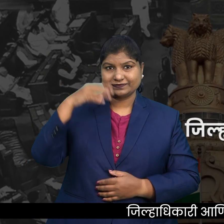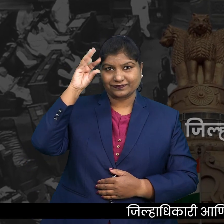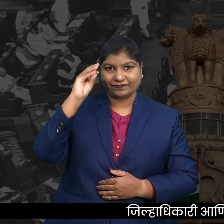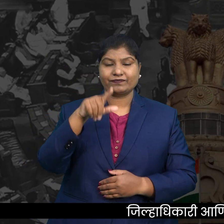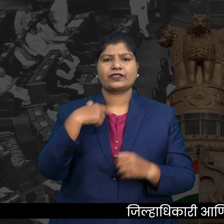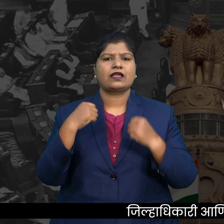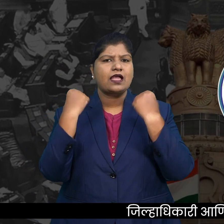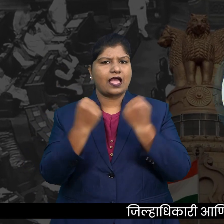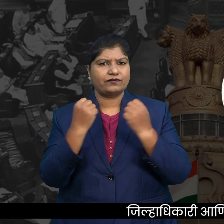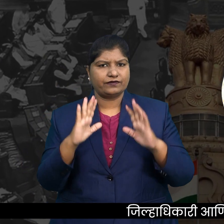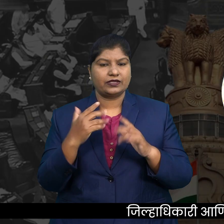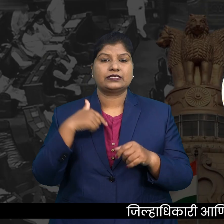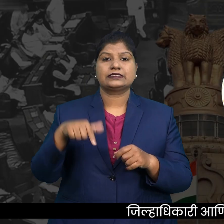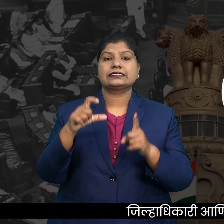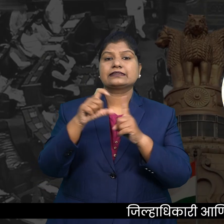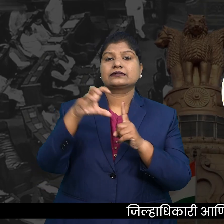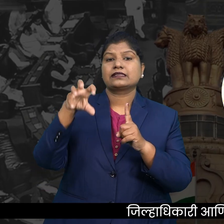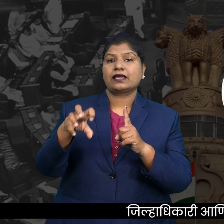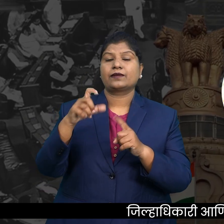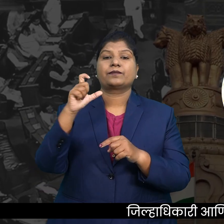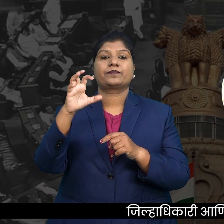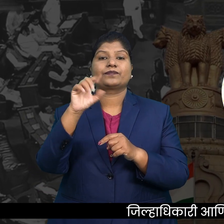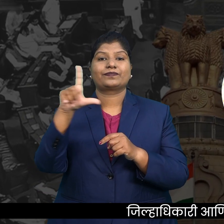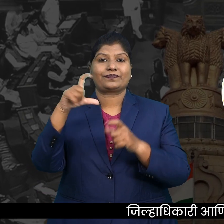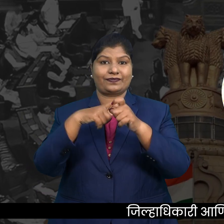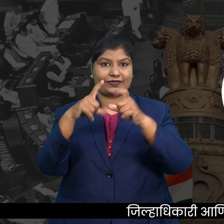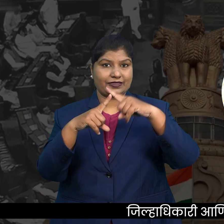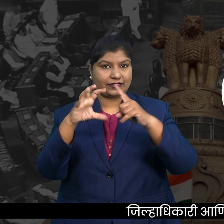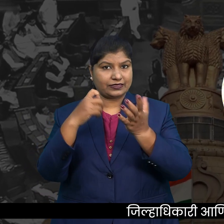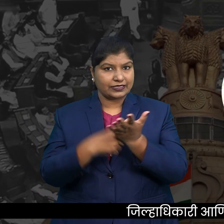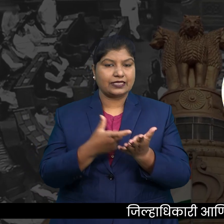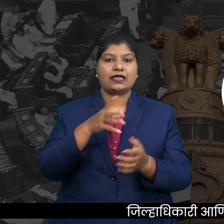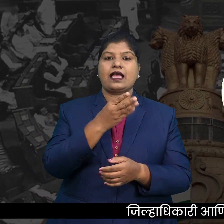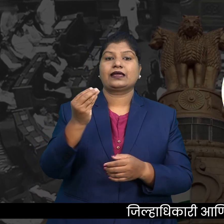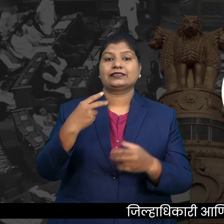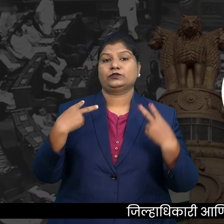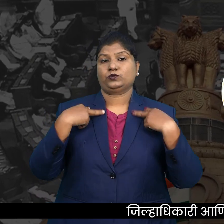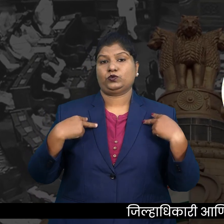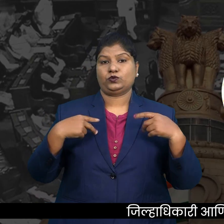आहोत जिल्हाधिकारी आणि दंडाधिकारी यांचे उपक्रम.